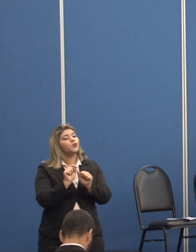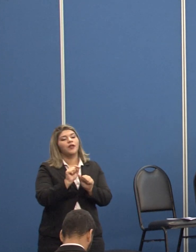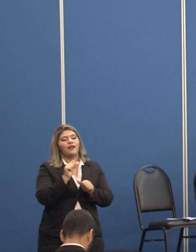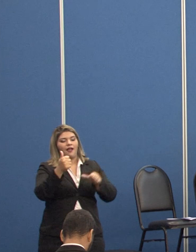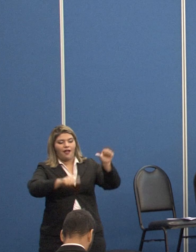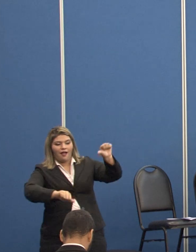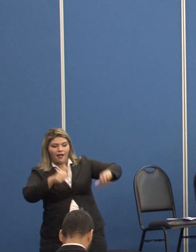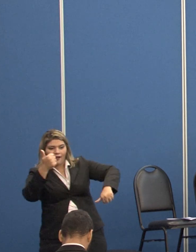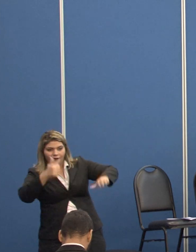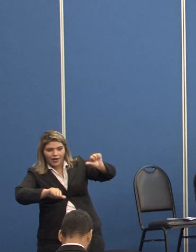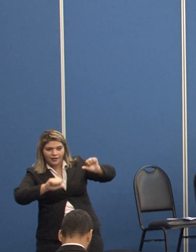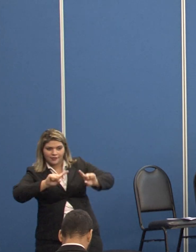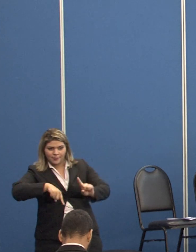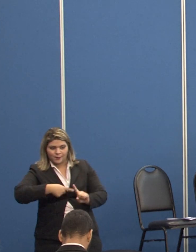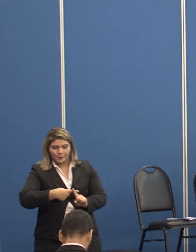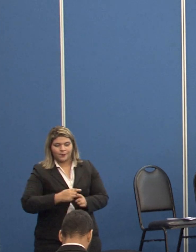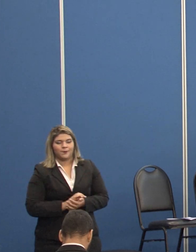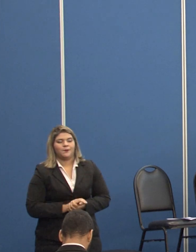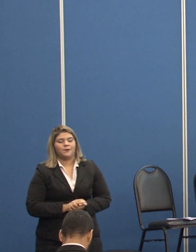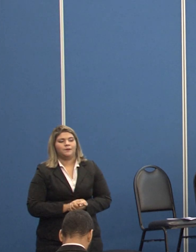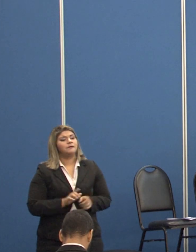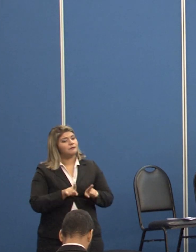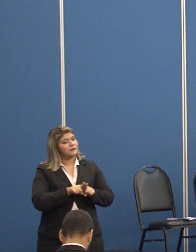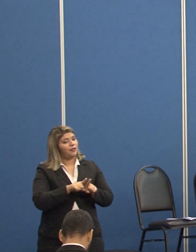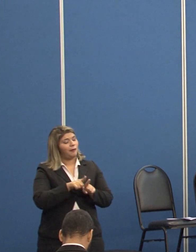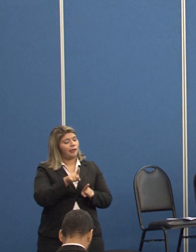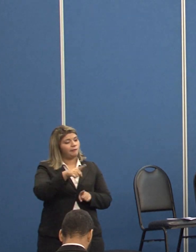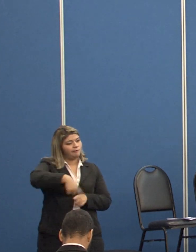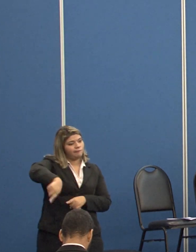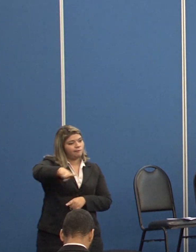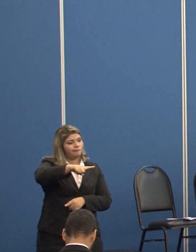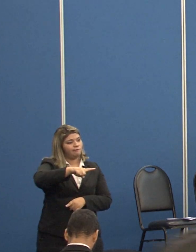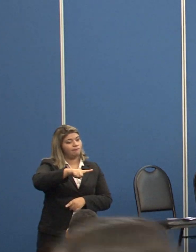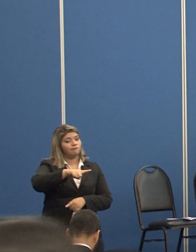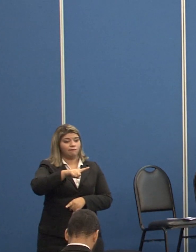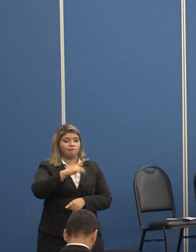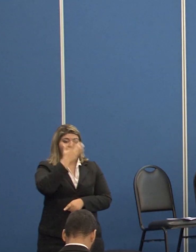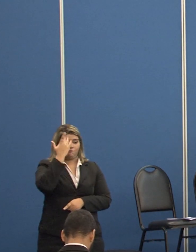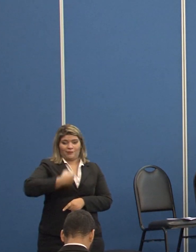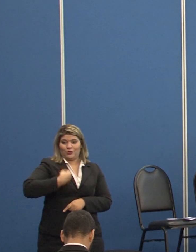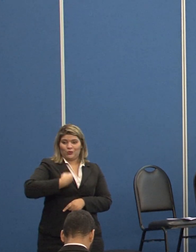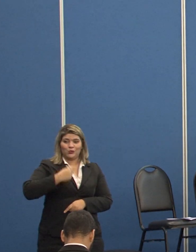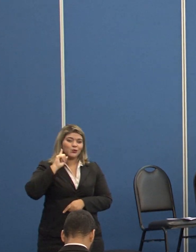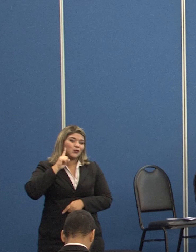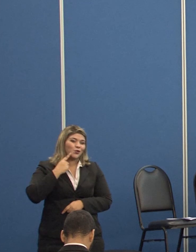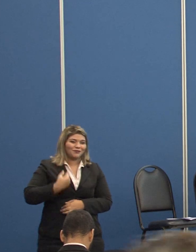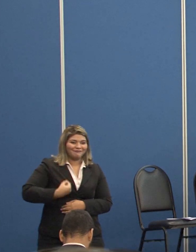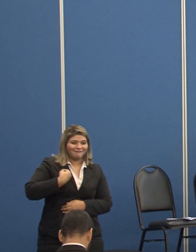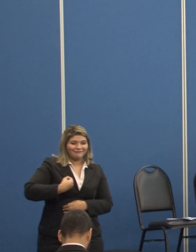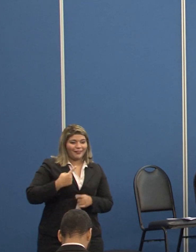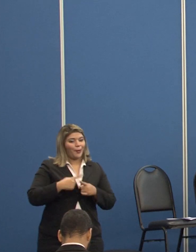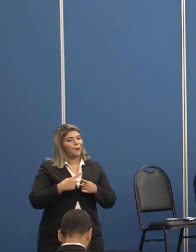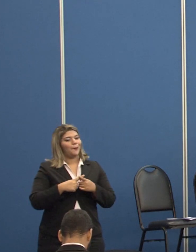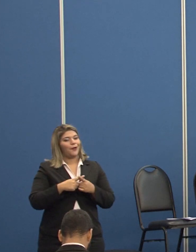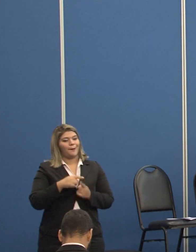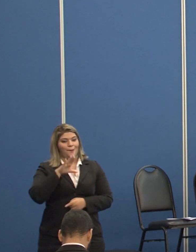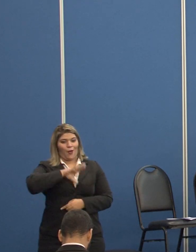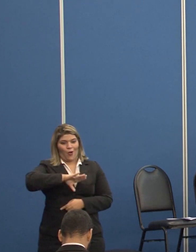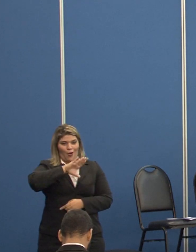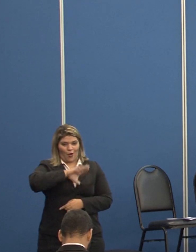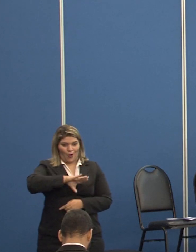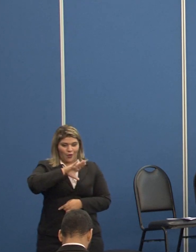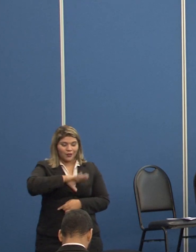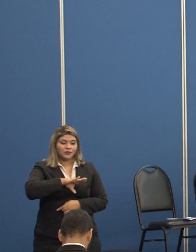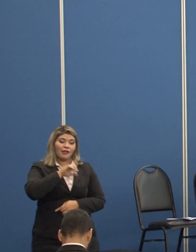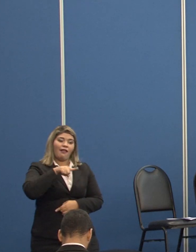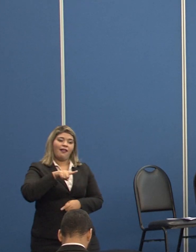avaliação, e de termos aqui também um público surdo, né? Porque a língua portuguesa, na verdade, ela